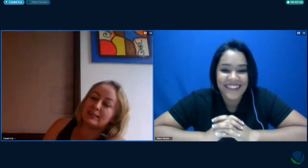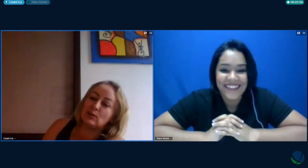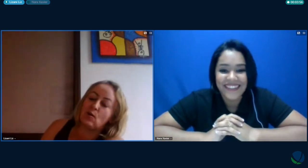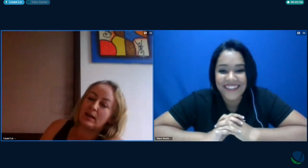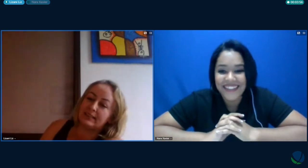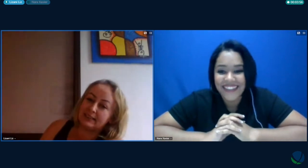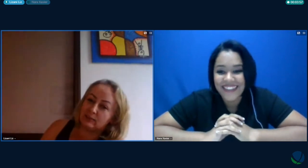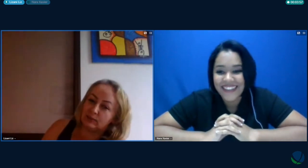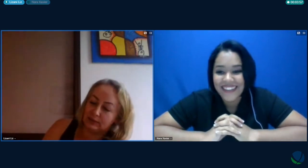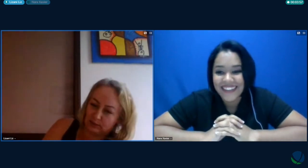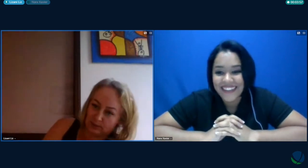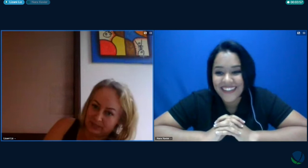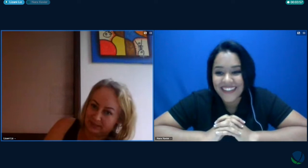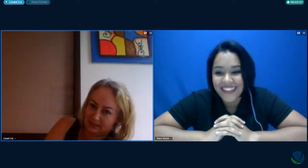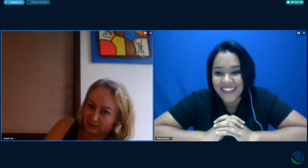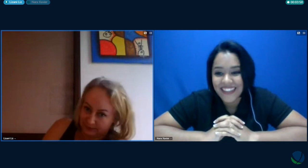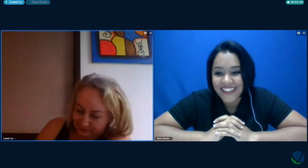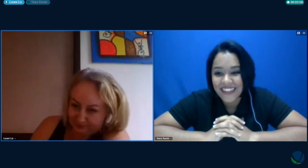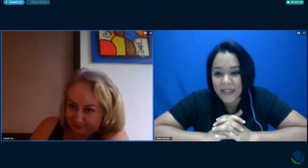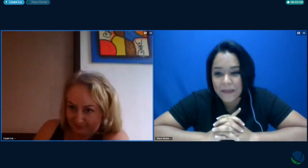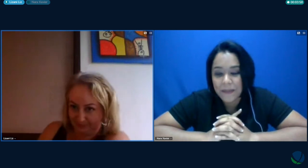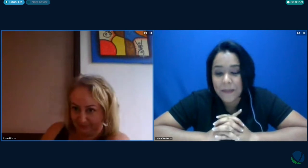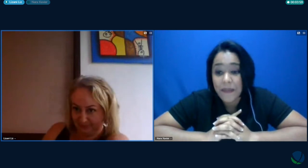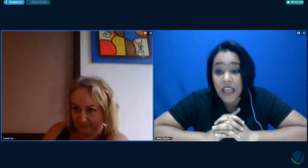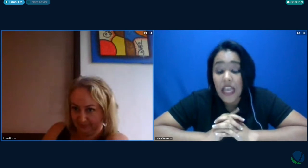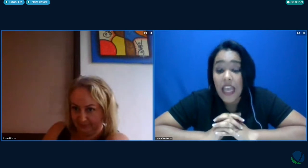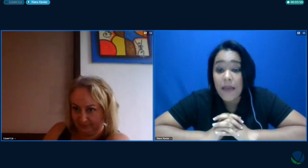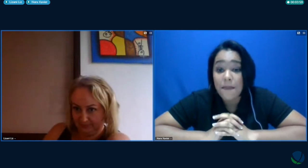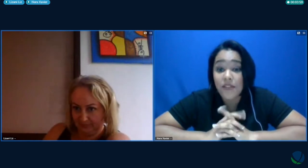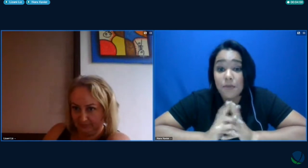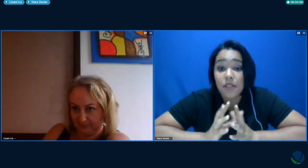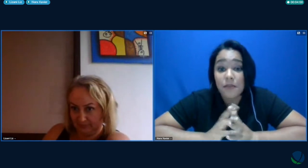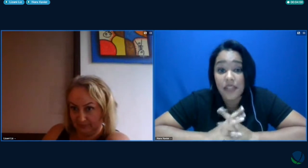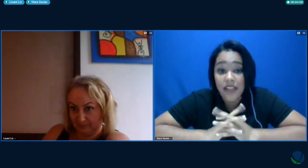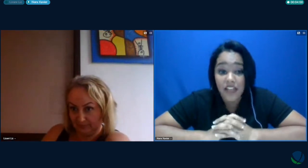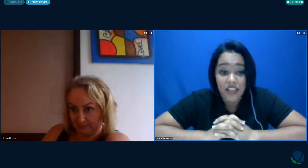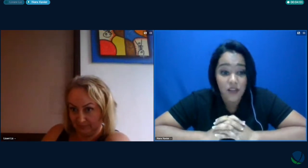E por que trocou a data da tua apresentação? É a